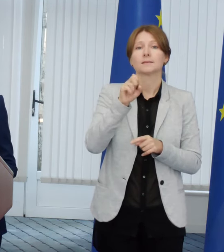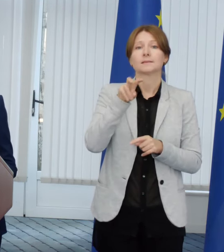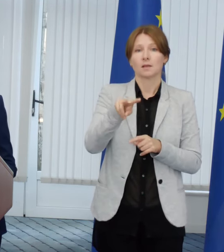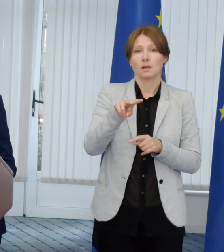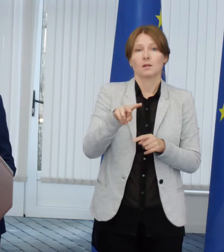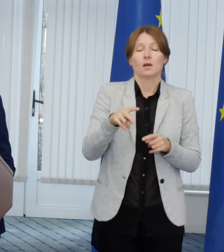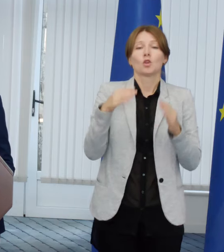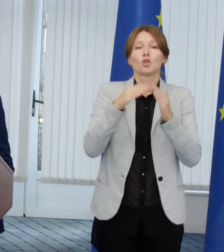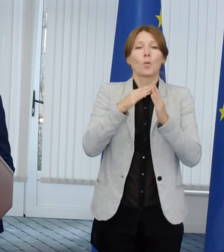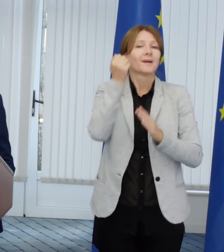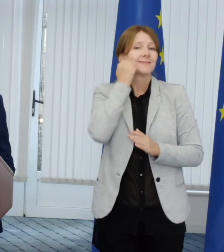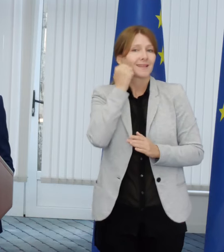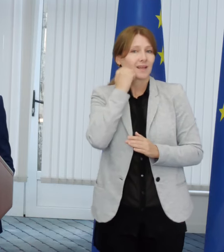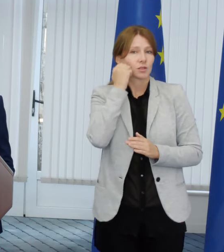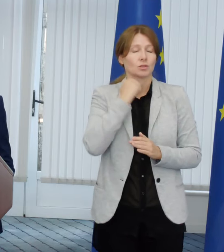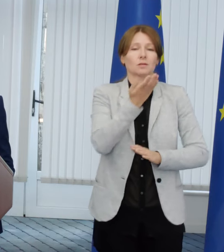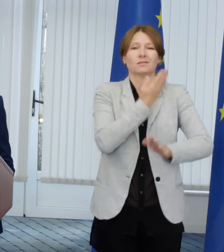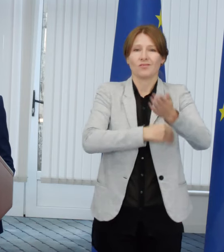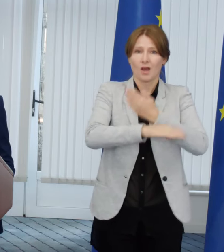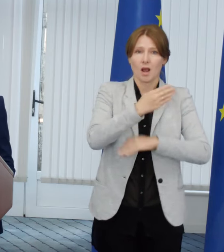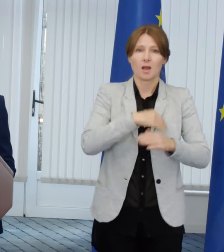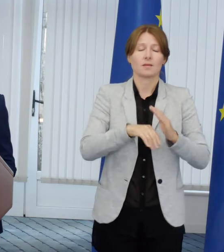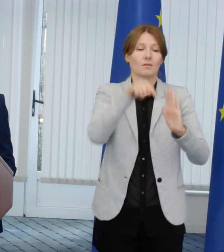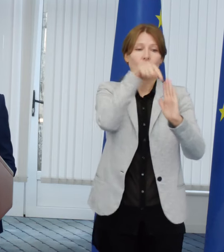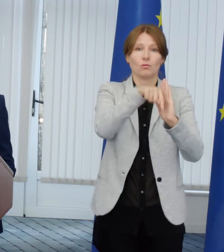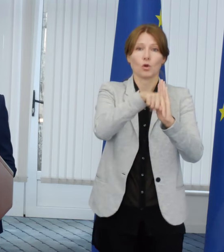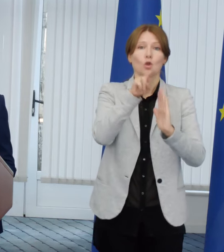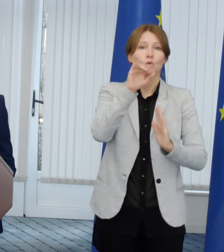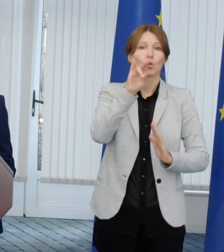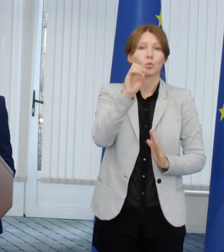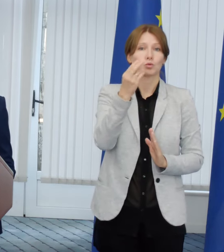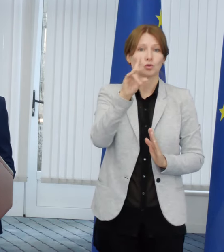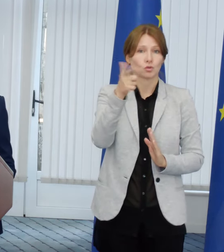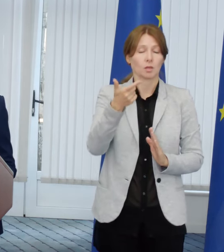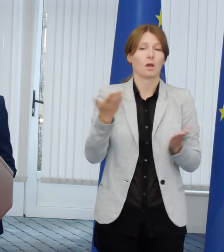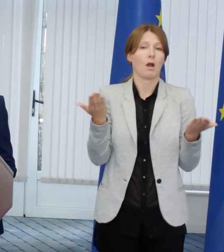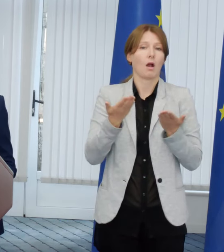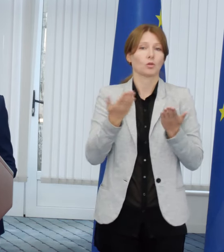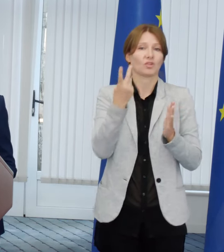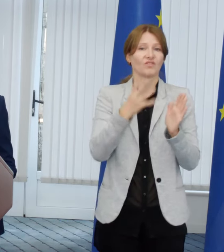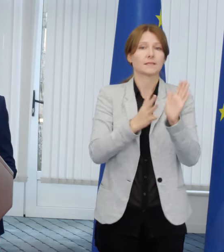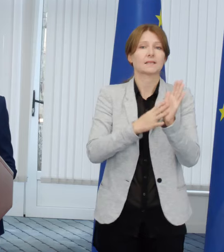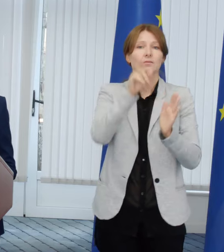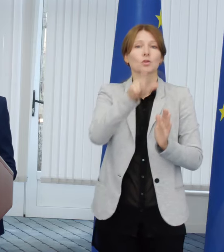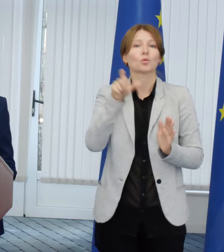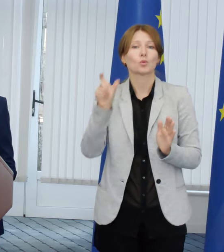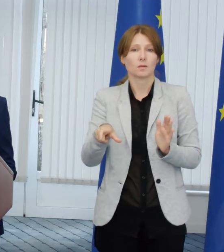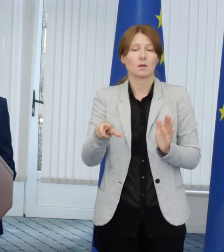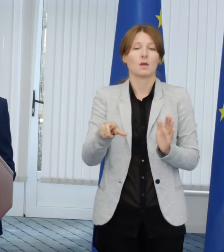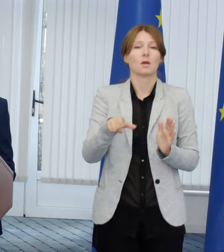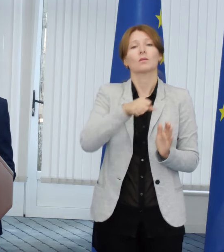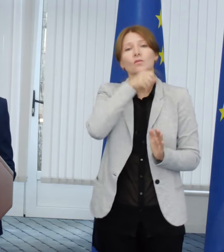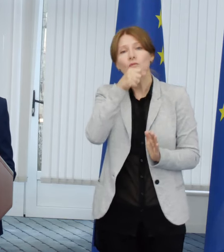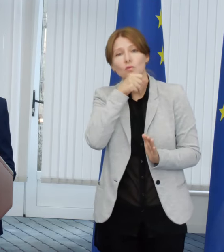vârstnice și cu dizabilități din Dundușeni, care cazează 29 de persoane, persoane